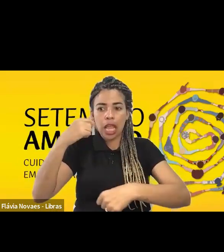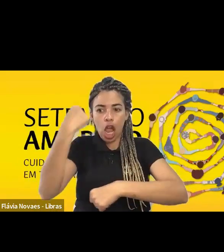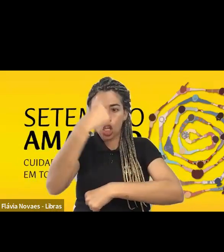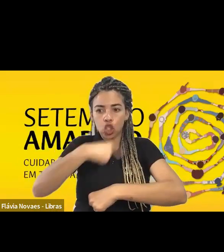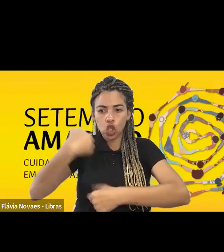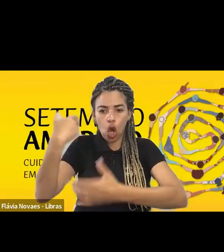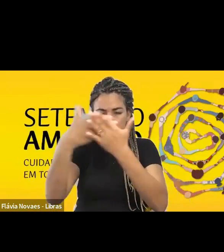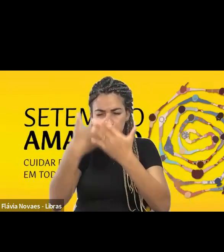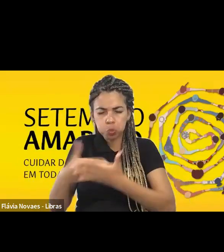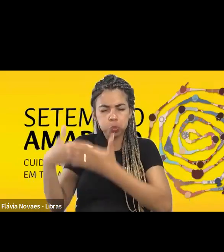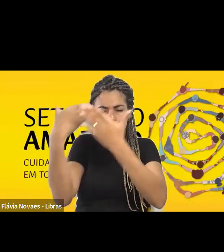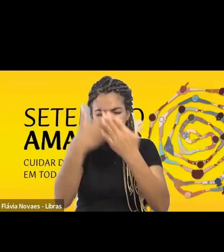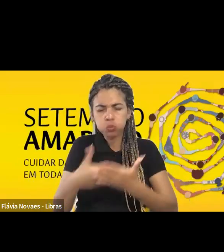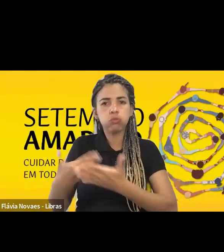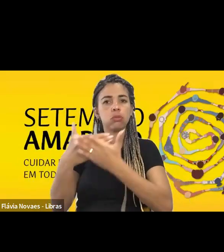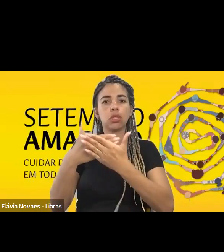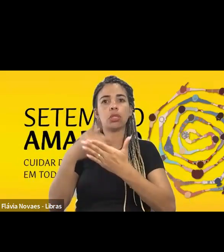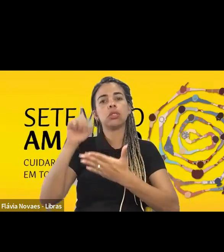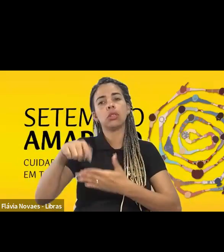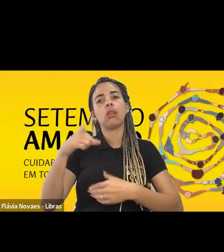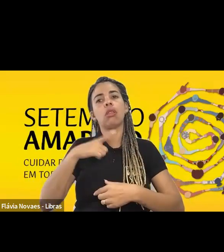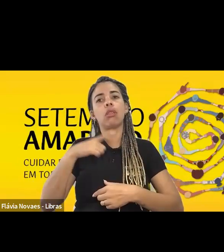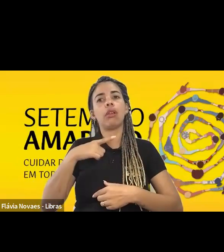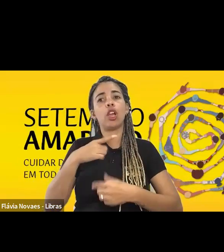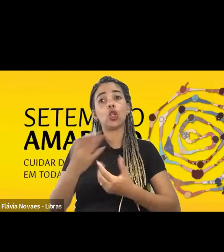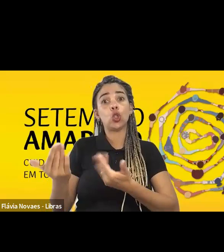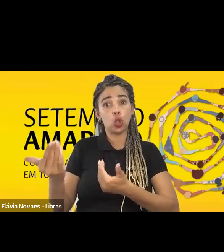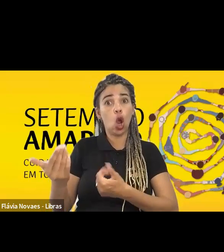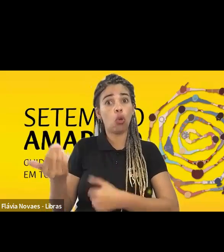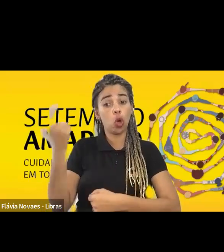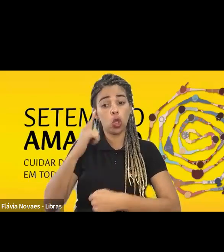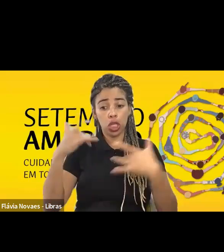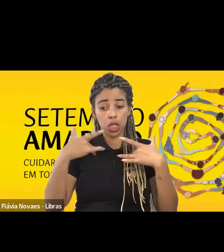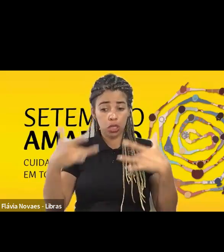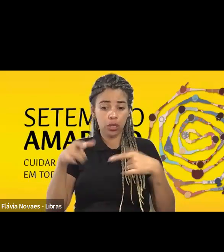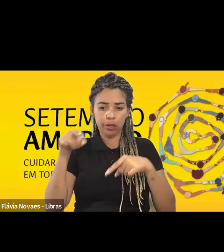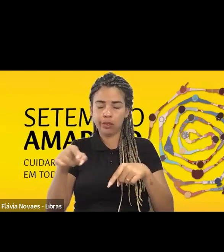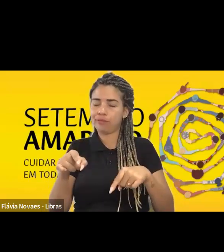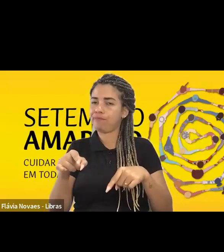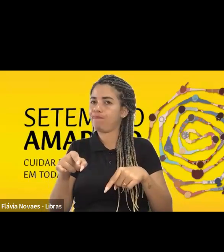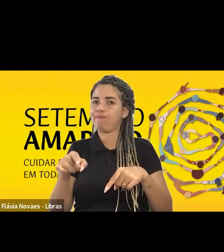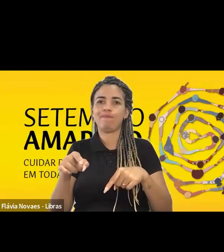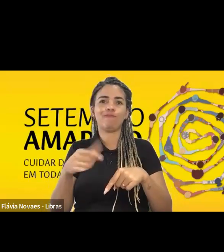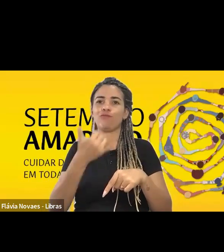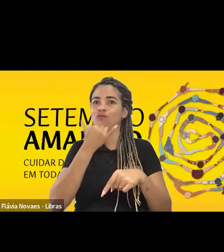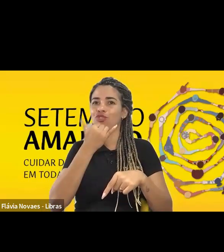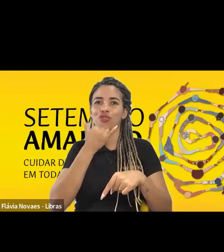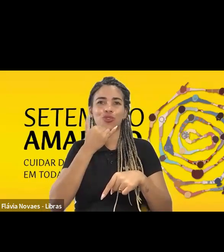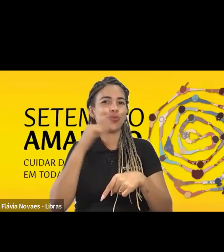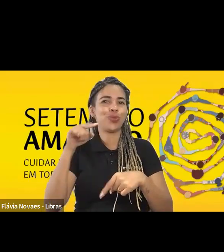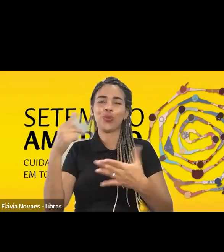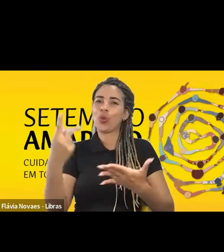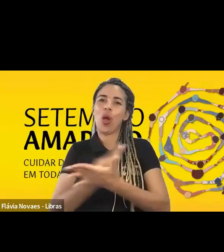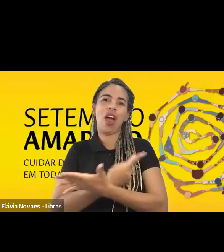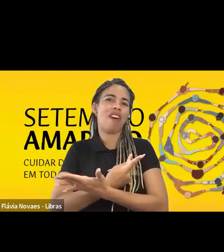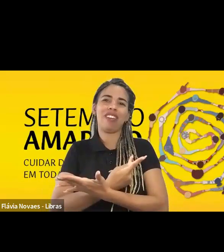que eventualmente esperaria que um adolescente poderia se dedicar. Isso, infelizmente, acontecerá em situações muito,